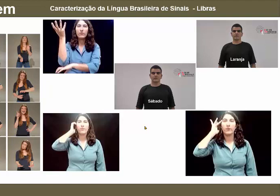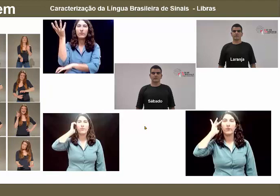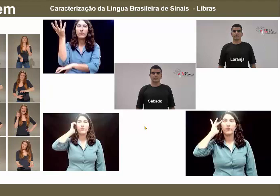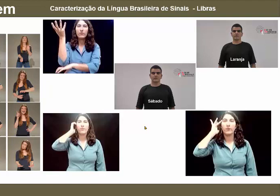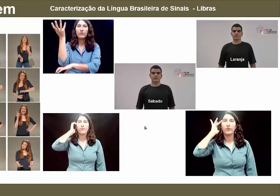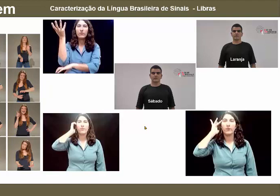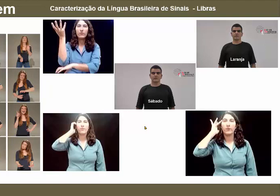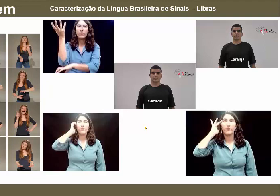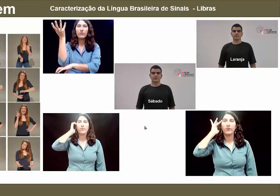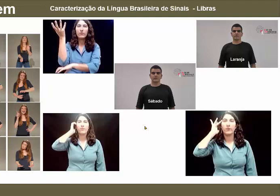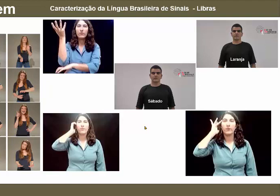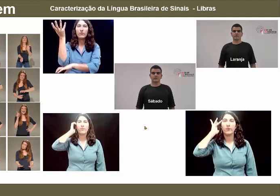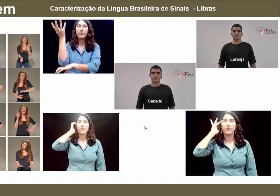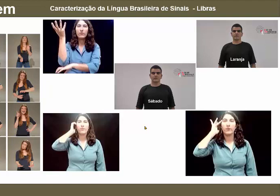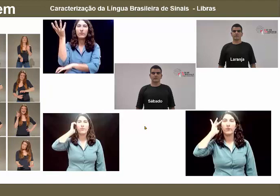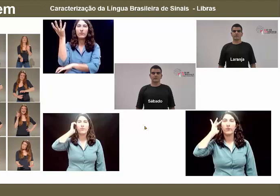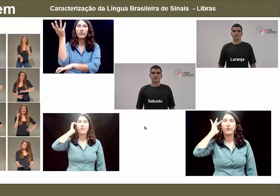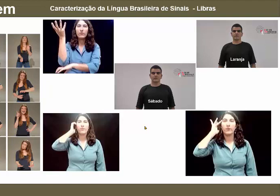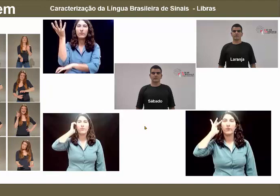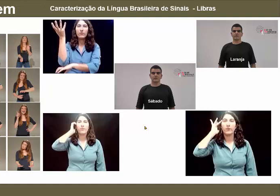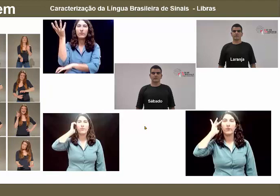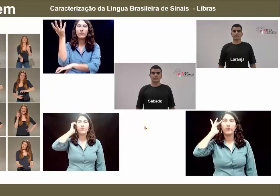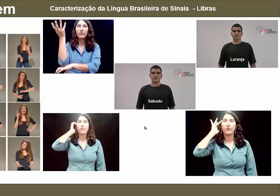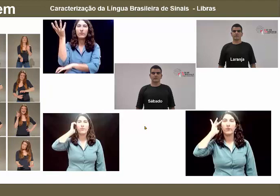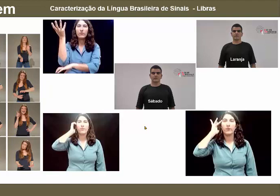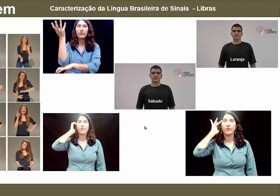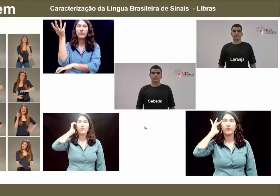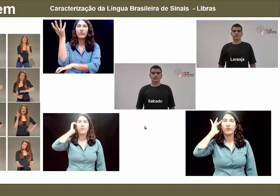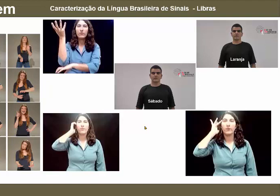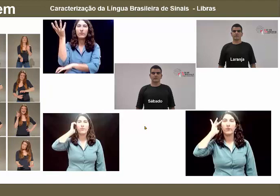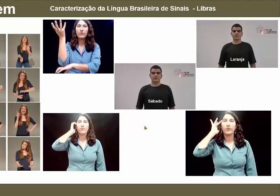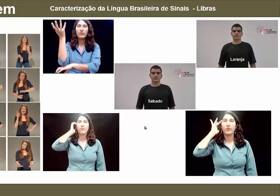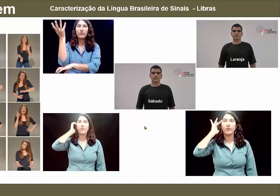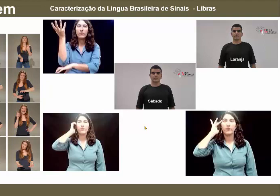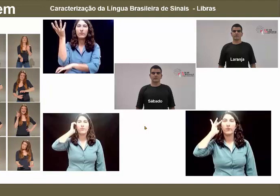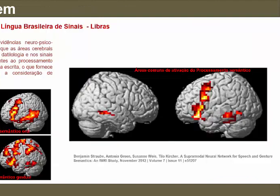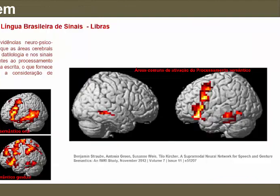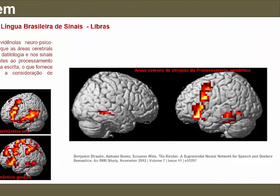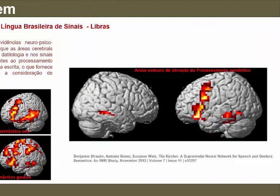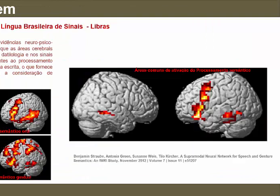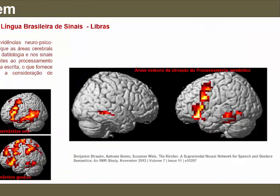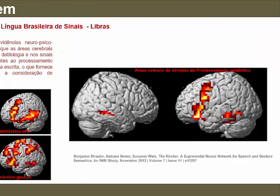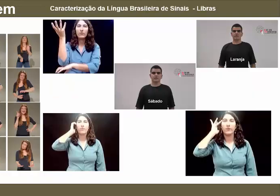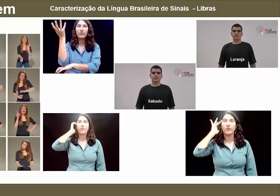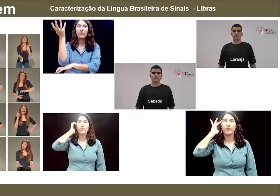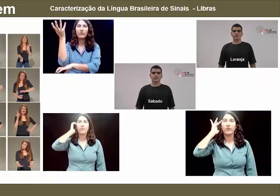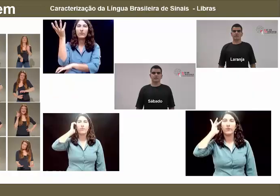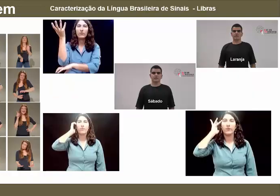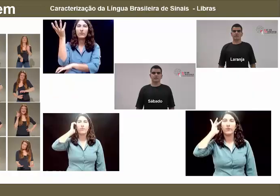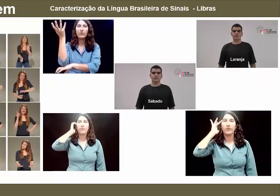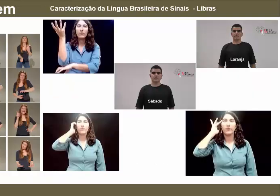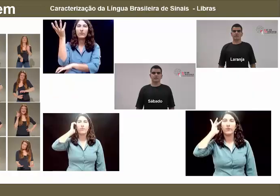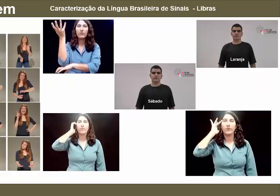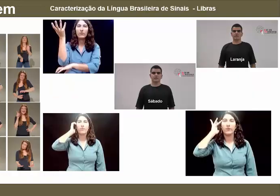conversa. Então você vê que existem níveis hierárquicos linguísticos. Existe a questão eu não botei aqui,